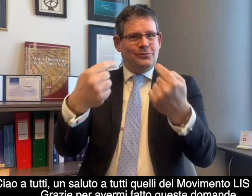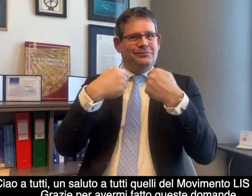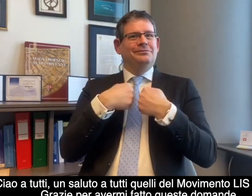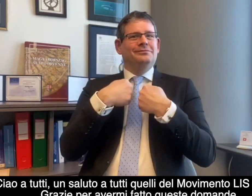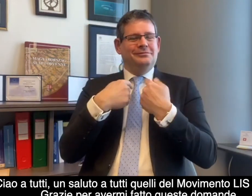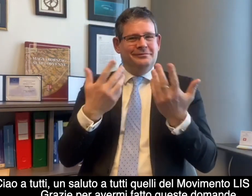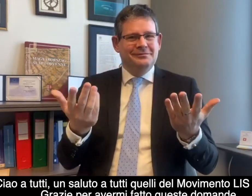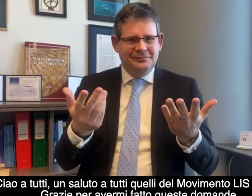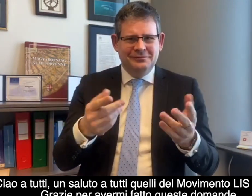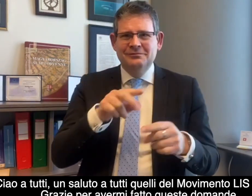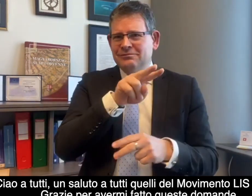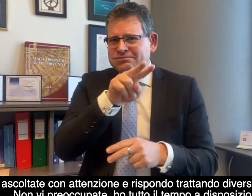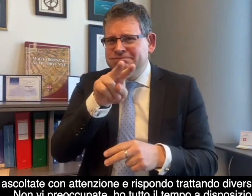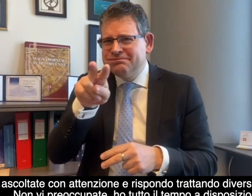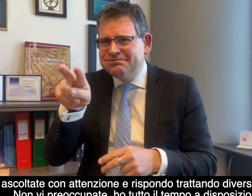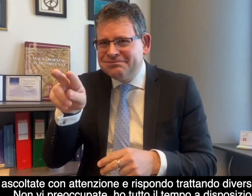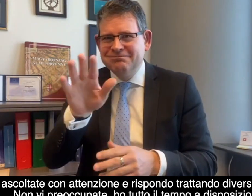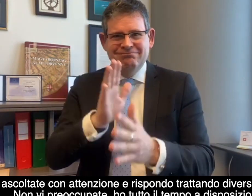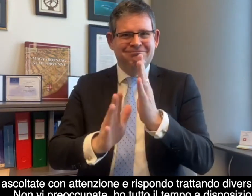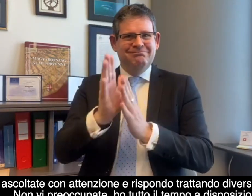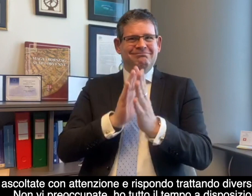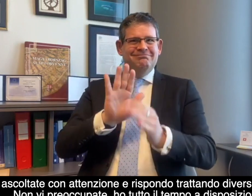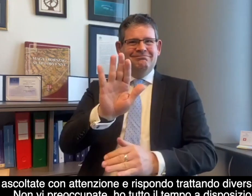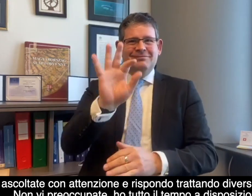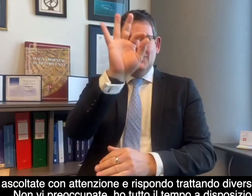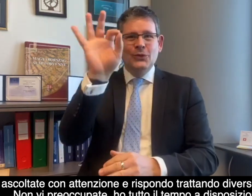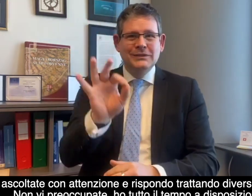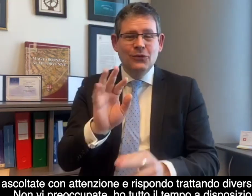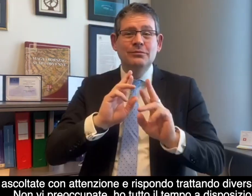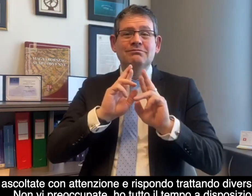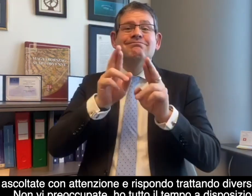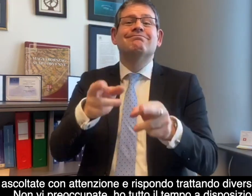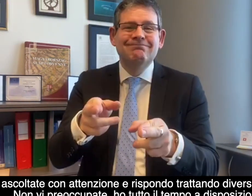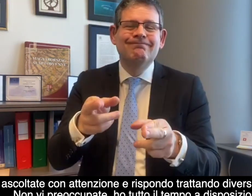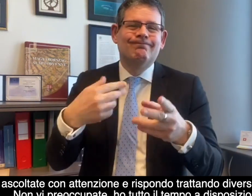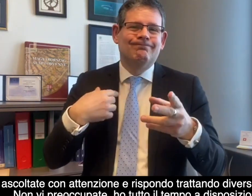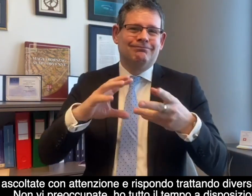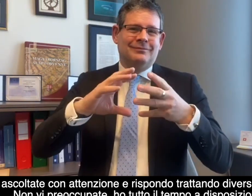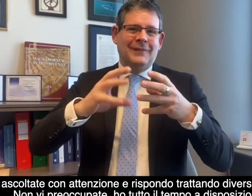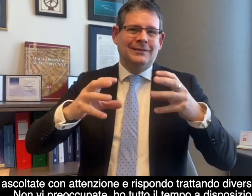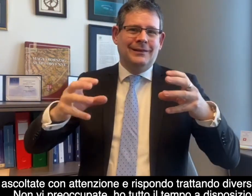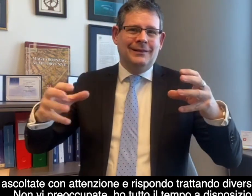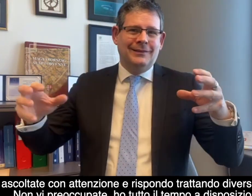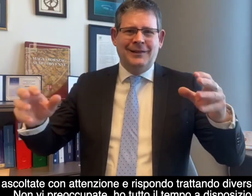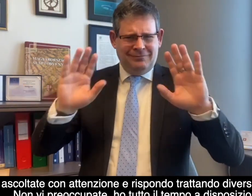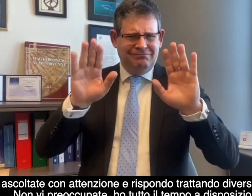domande le ho ascoltate con attenzione e rispondo adesso trattando vari argomenti non vi preoccupate